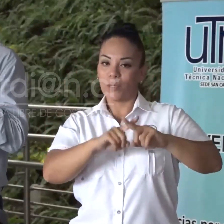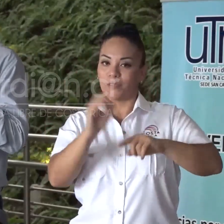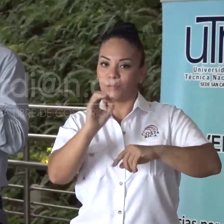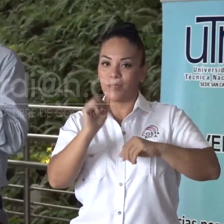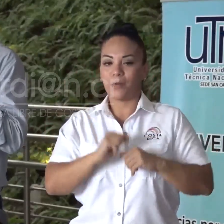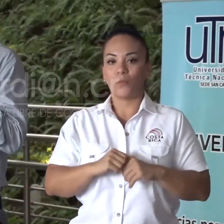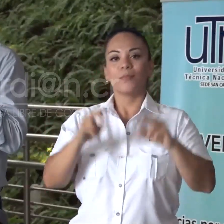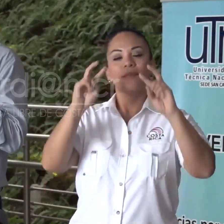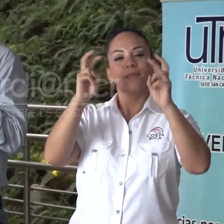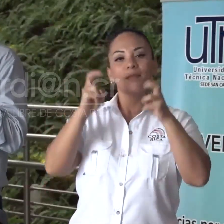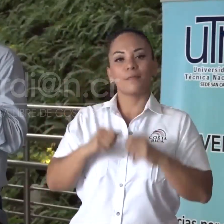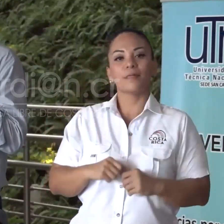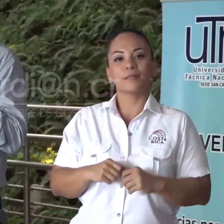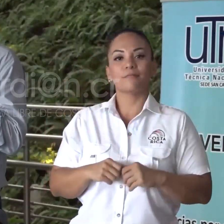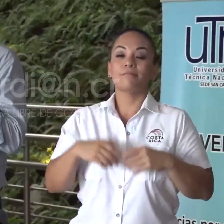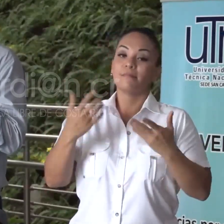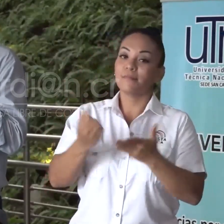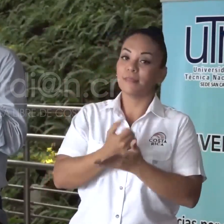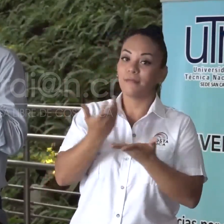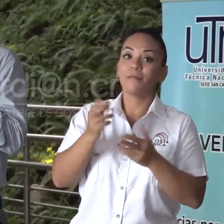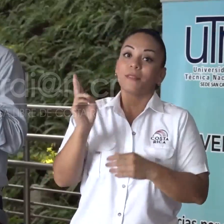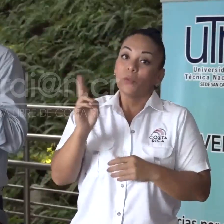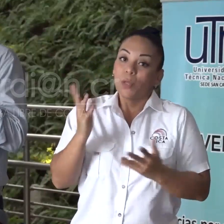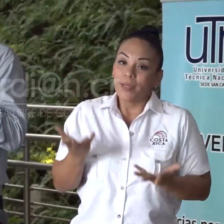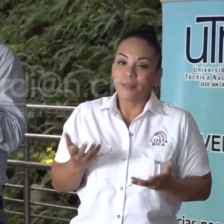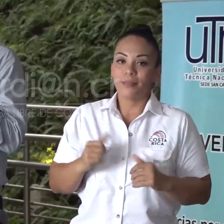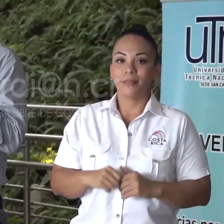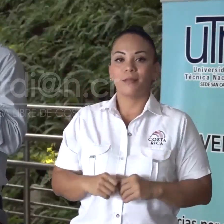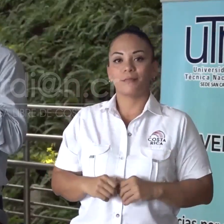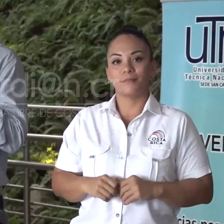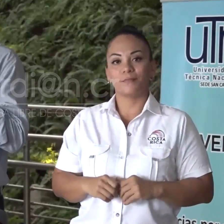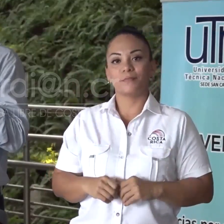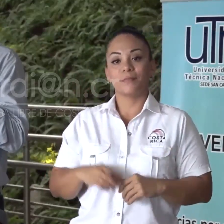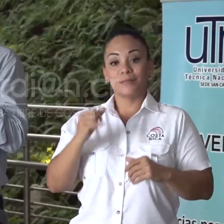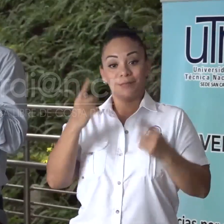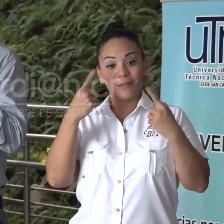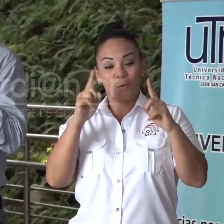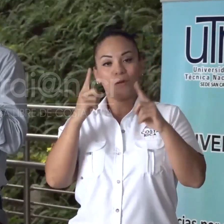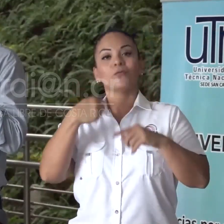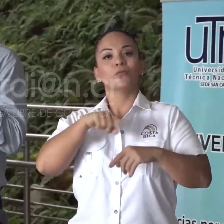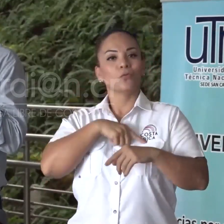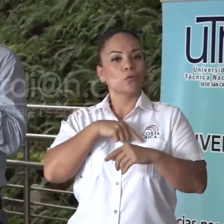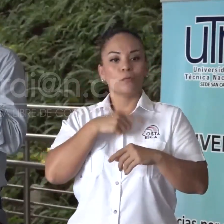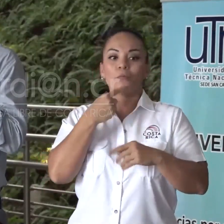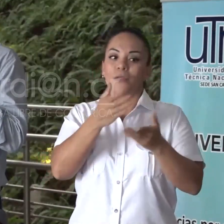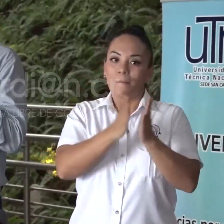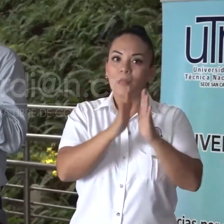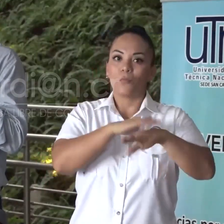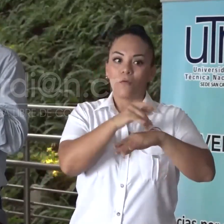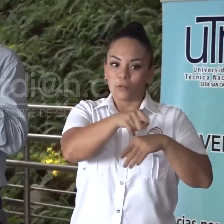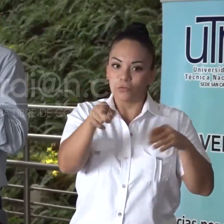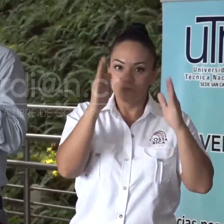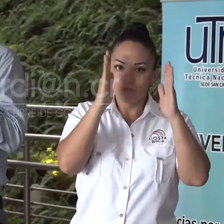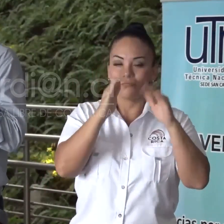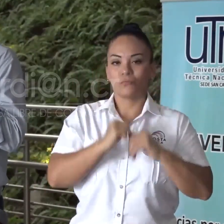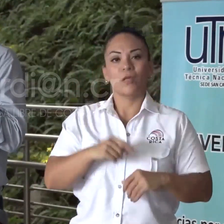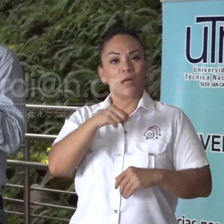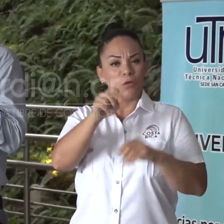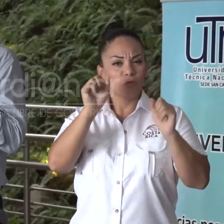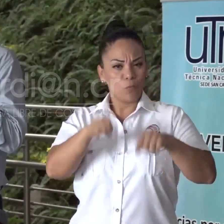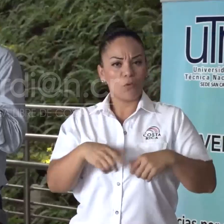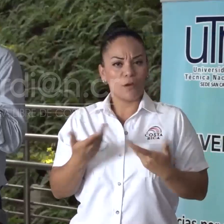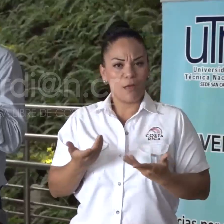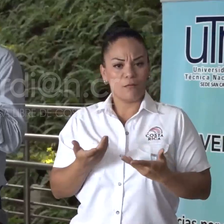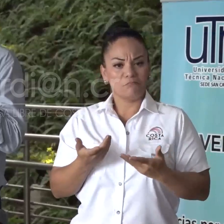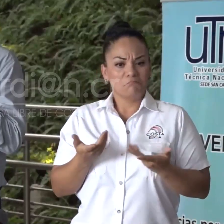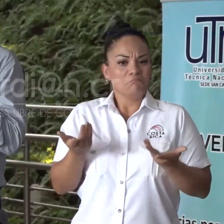extraordinario sobre lo que es desafortunadamente urgente, nosotros la vamos a convocar inmediatamente. Ellos podrían hasta darle dispensa